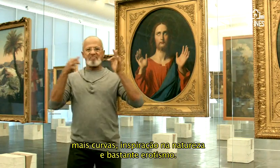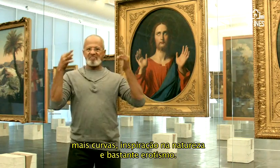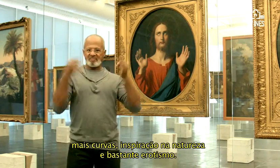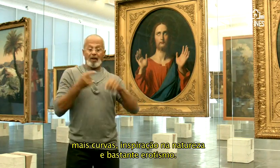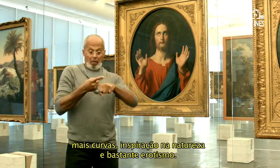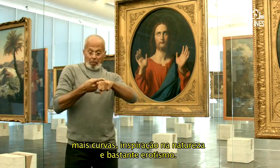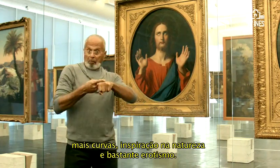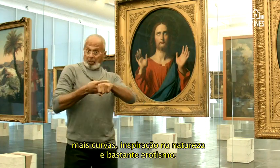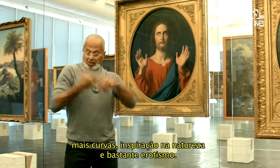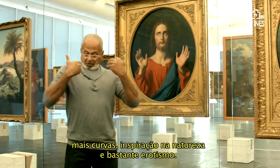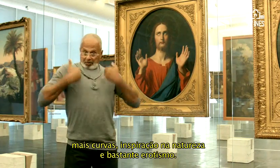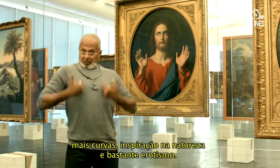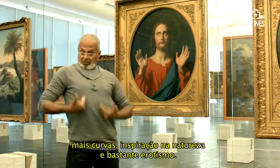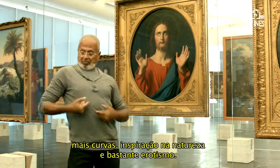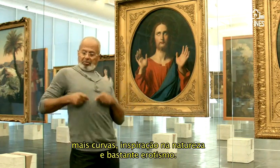e bastante erotismo.